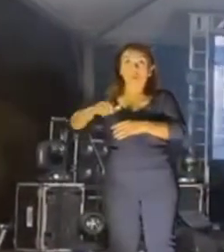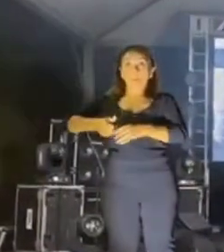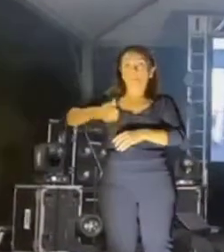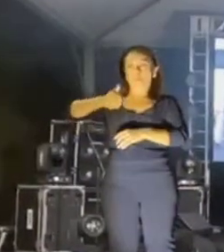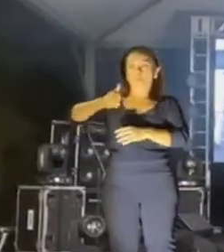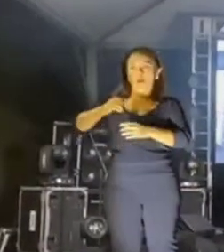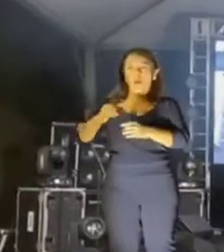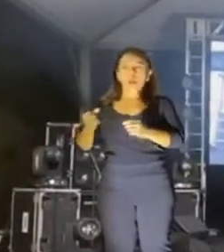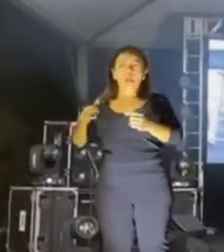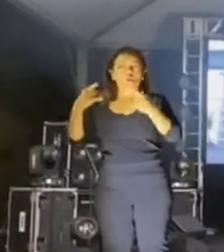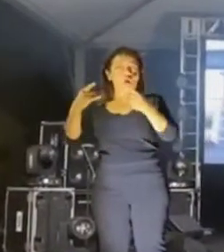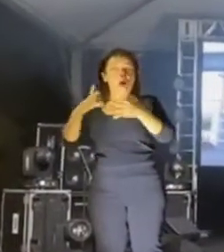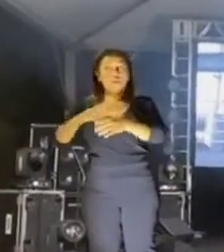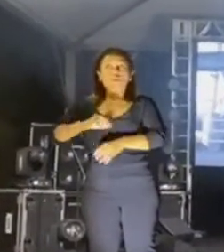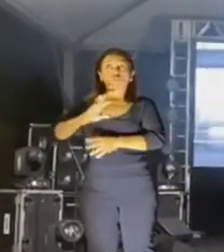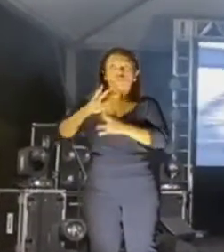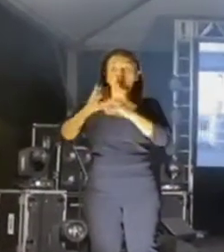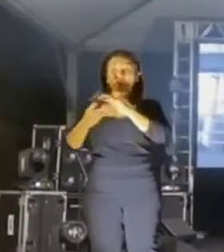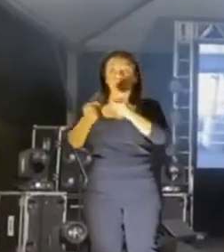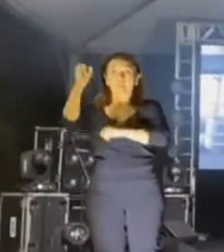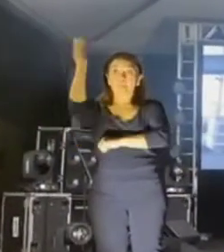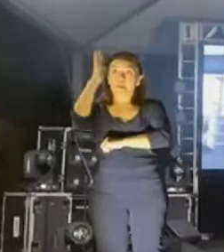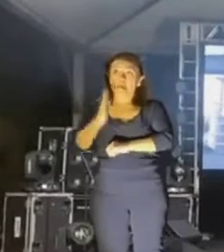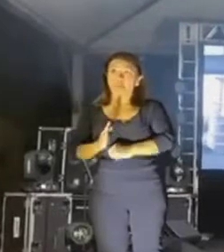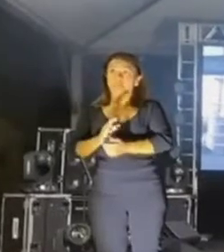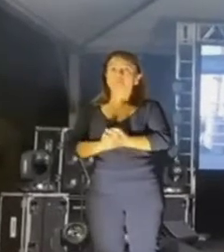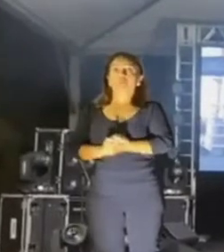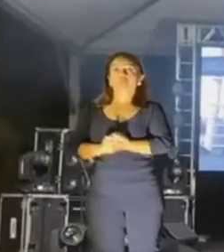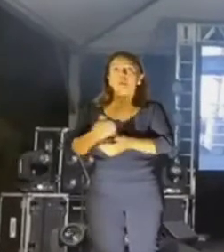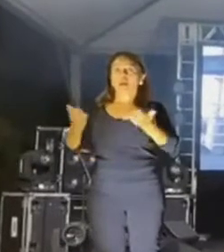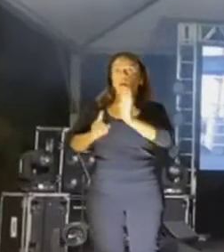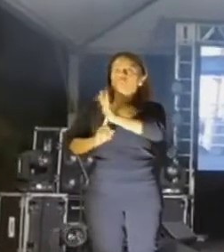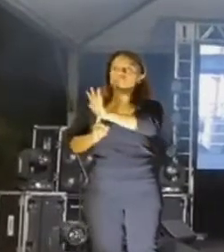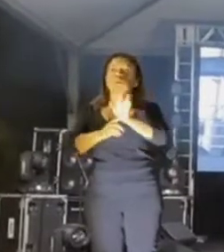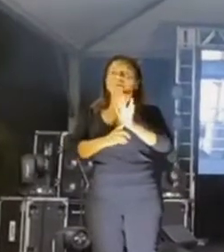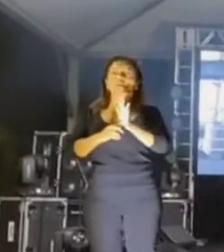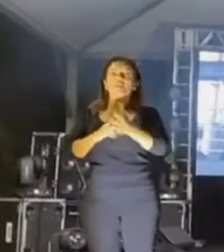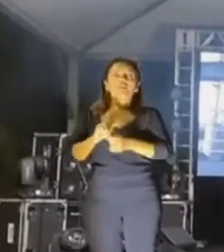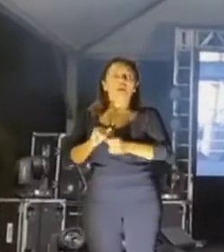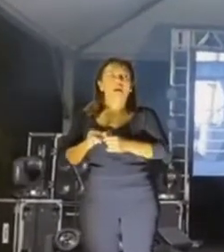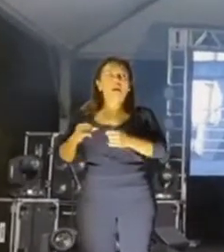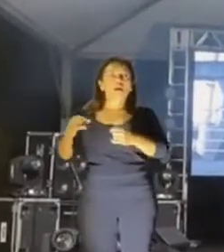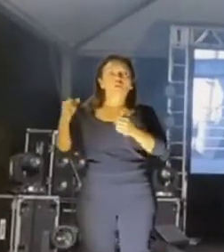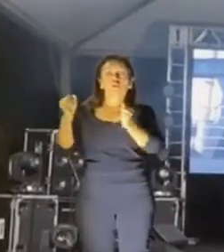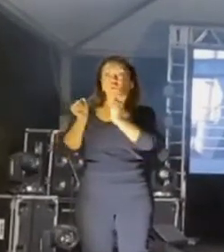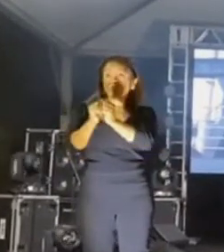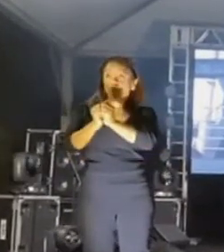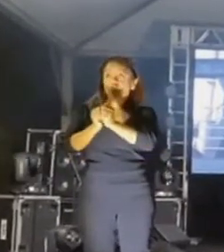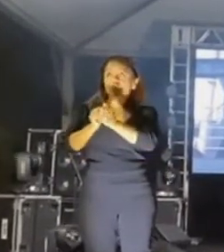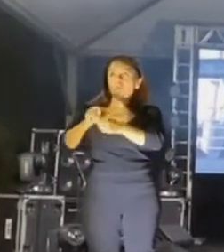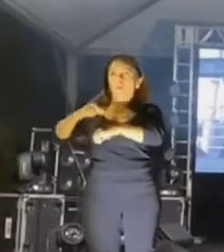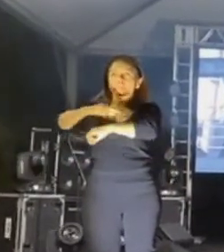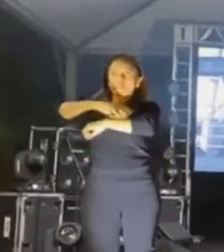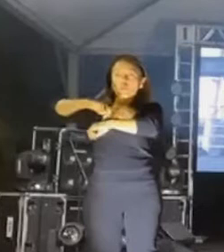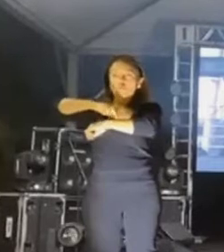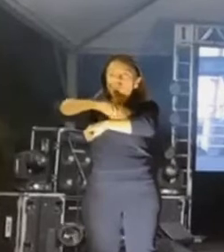Aí eu vou mostrar pra vocês aqui um pouco do rocking. Dançado danças sociais como